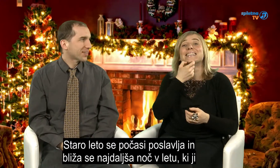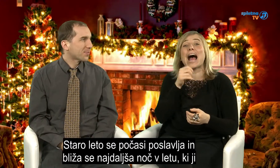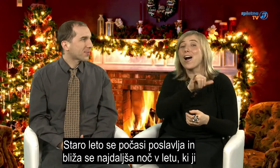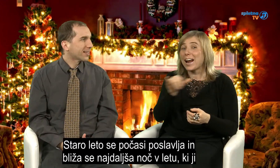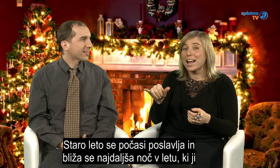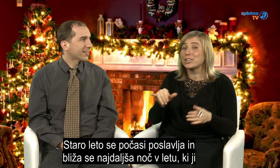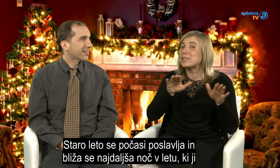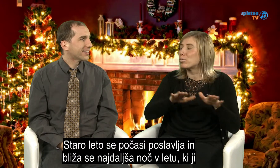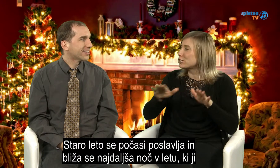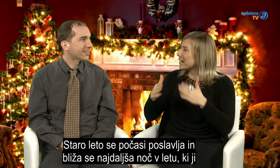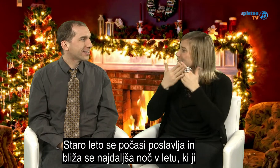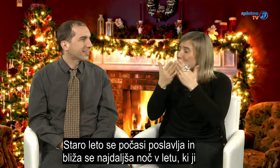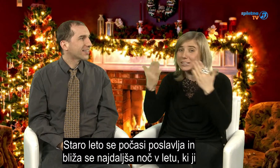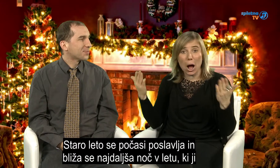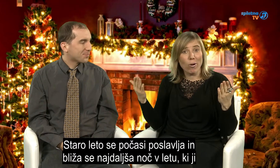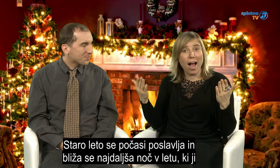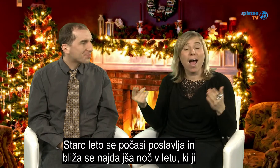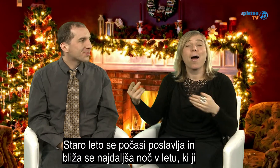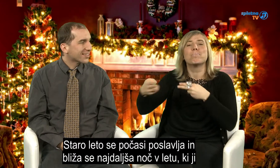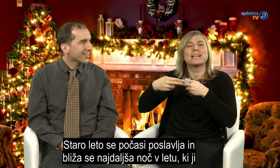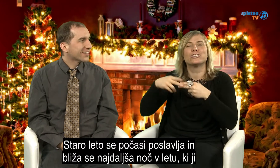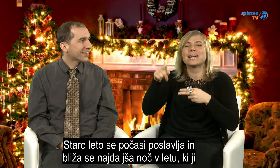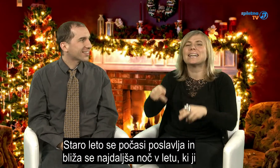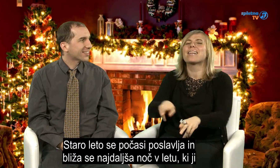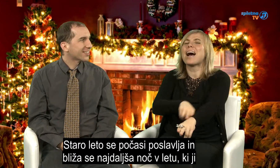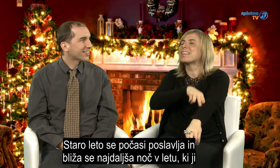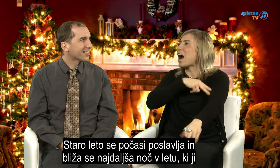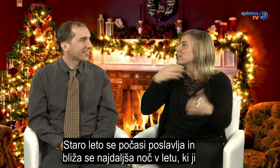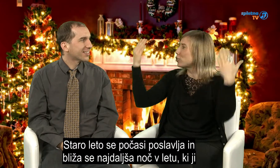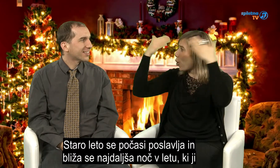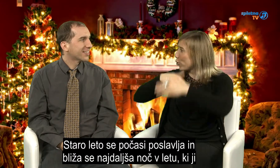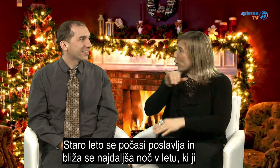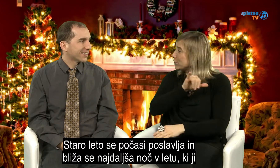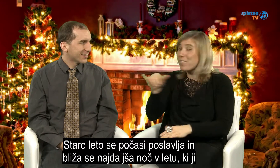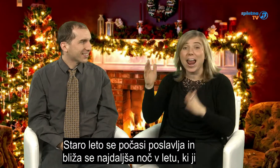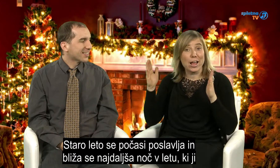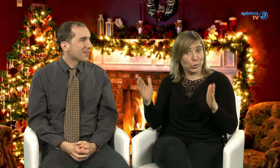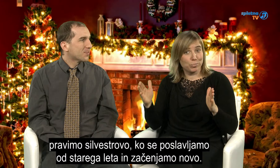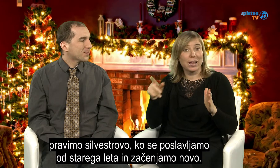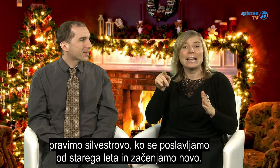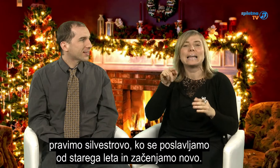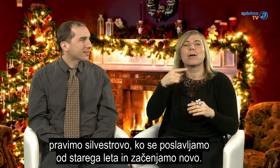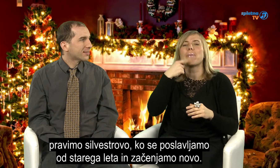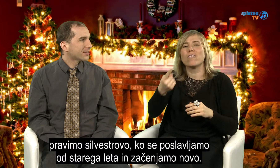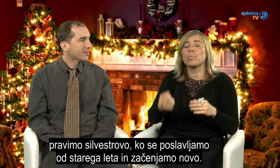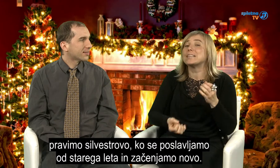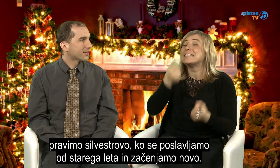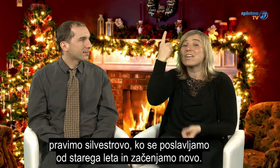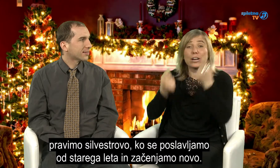Staro leto se počasi poslavlja in bliža se najdaljša noč v letu, ki ji pravimo Silvestrovo, ko se poslavljamo od starega